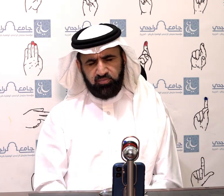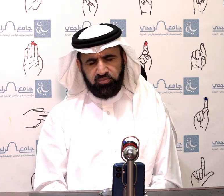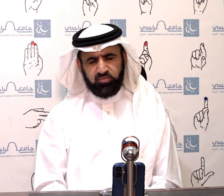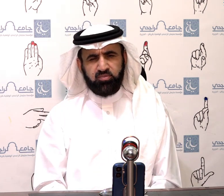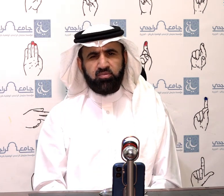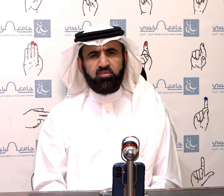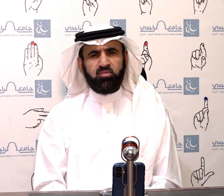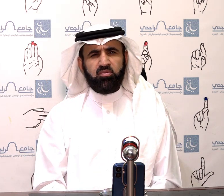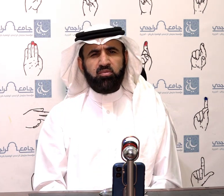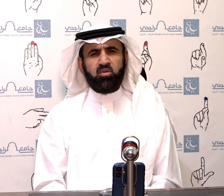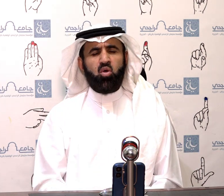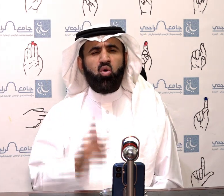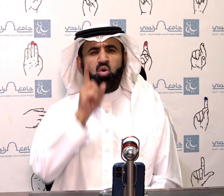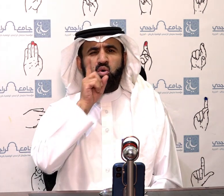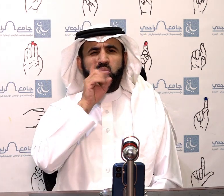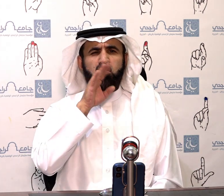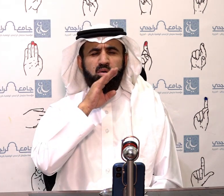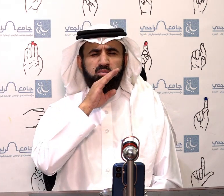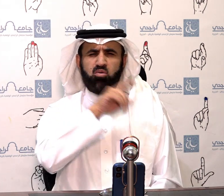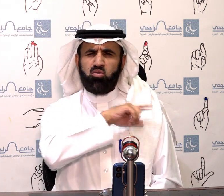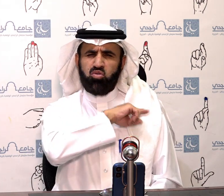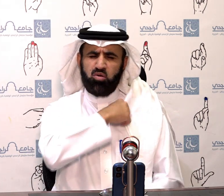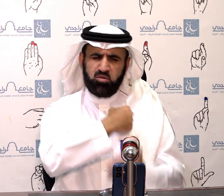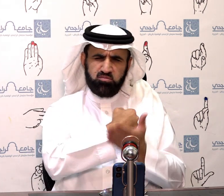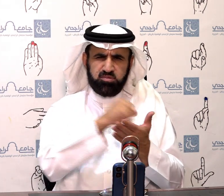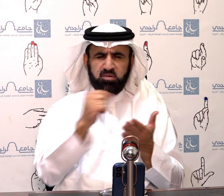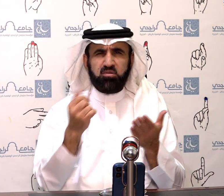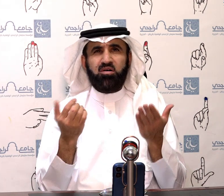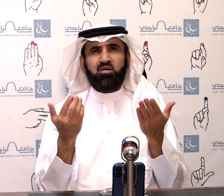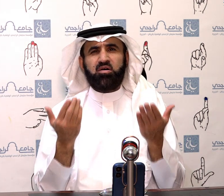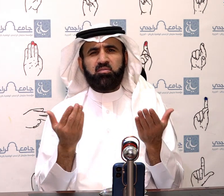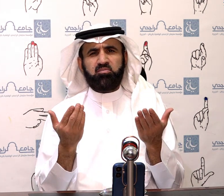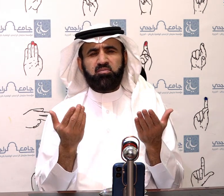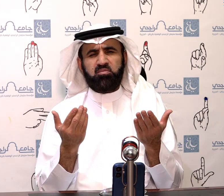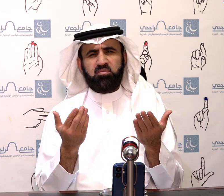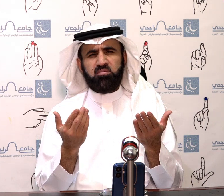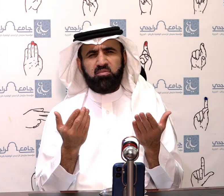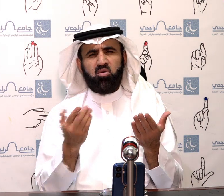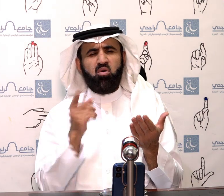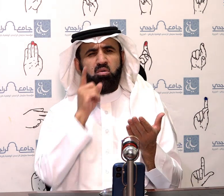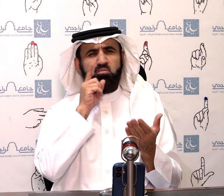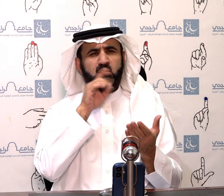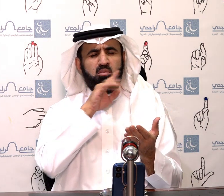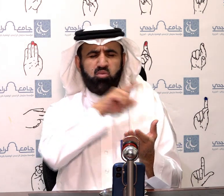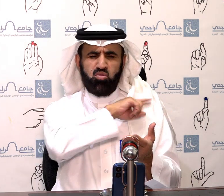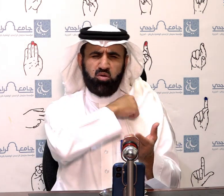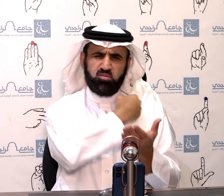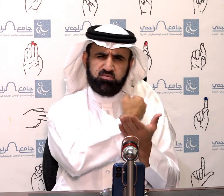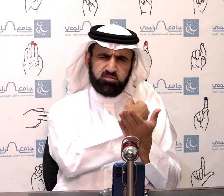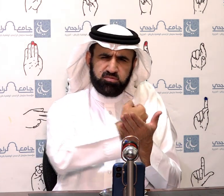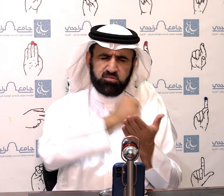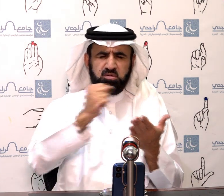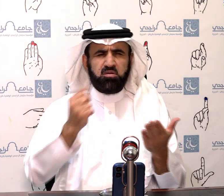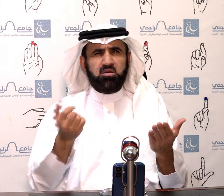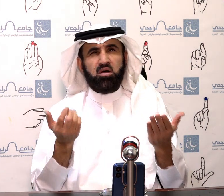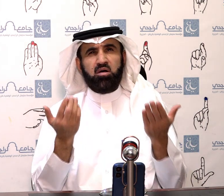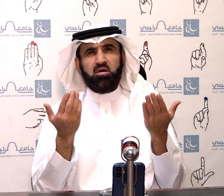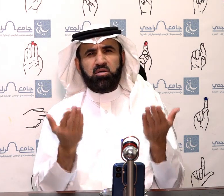اغفر لآبائنا وأمهاتنا، اللهم اغفر لآبائنا وأمهاتنا،